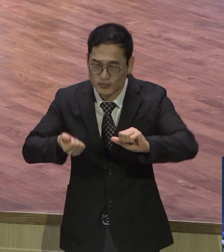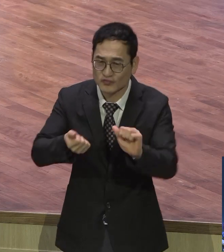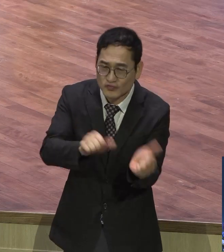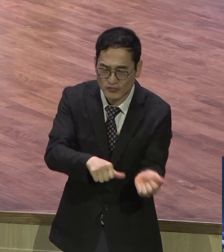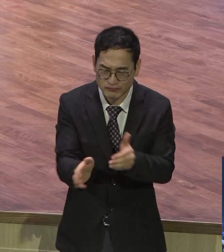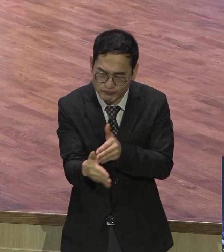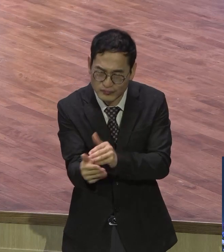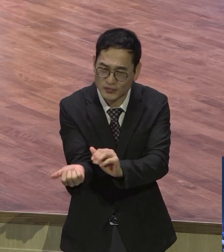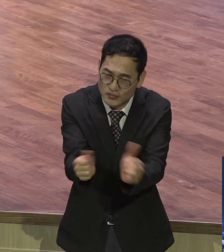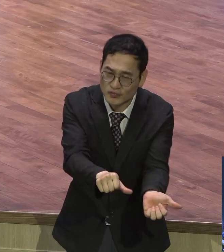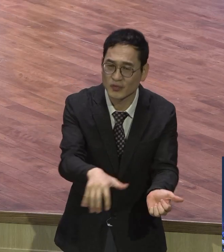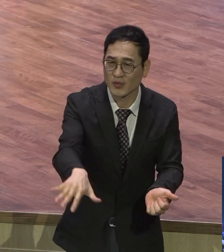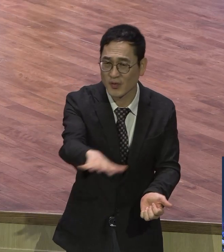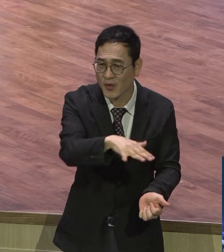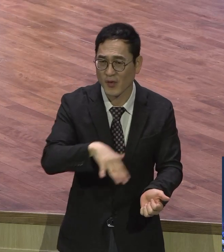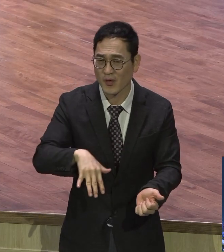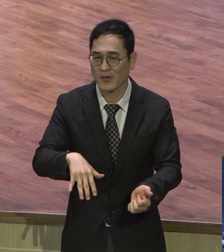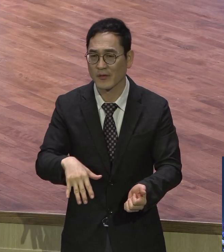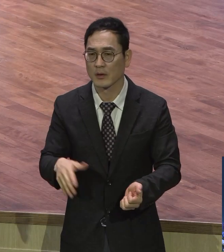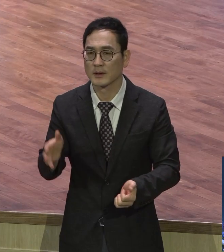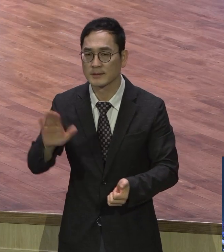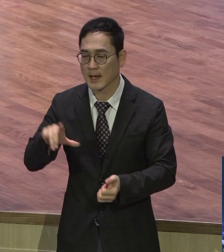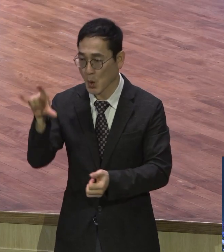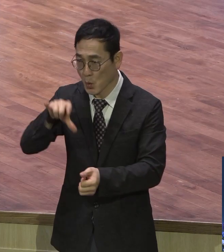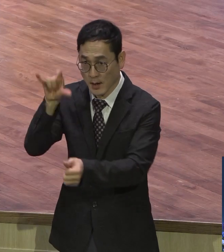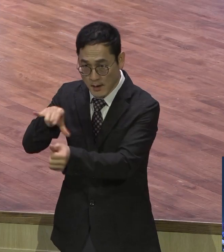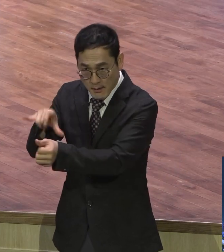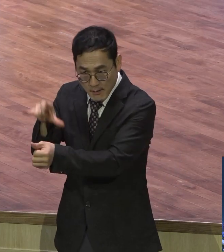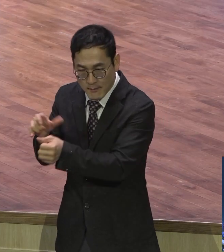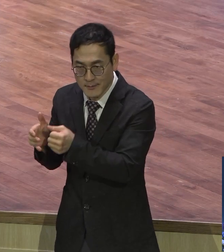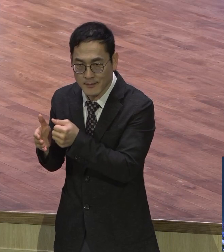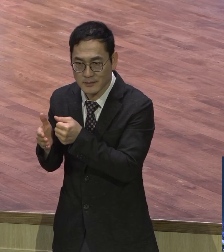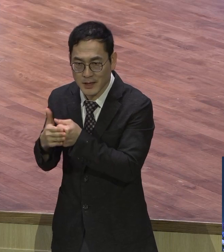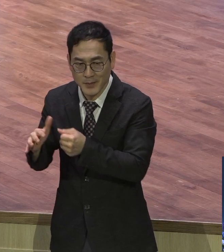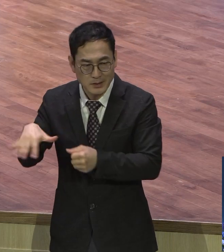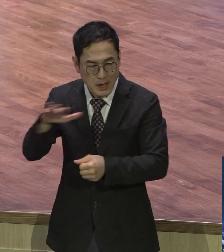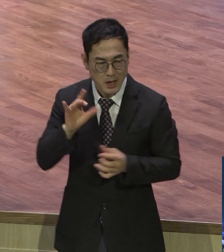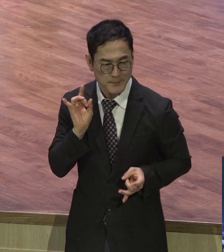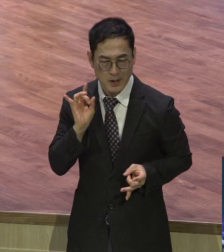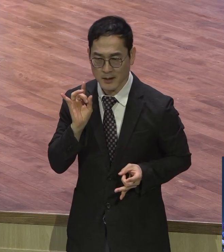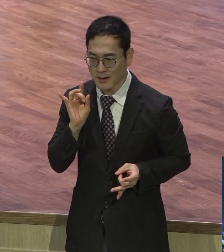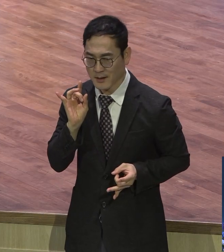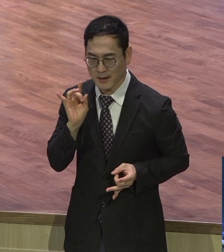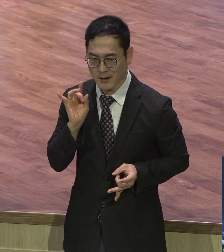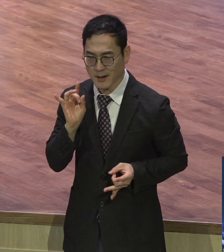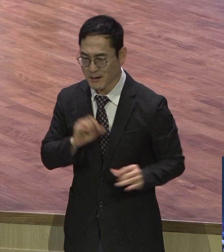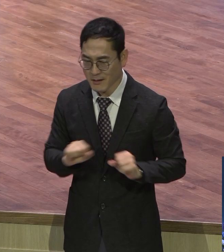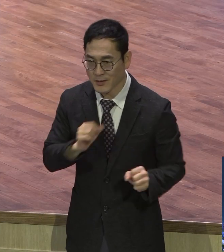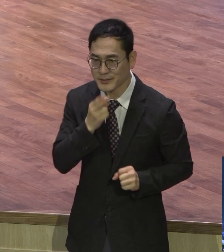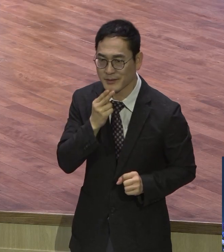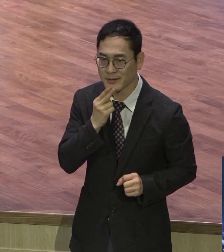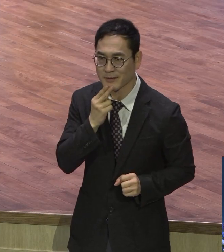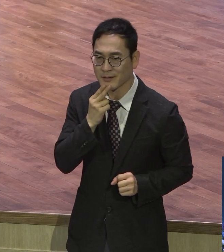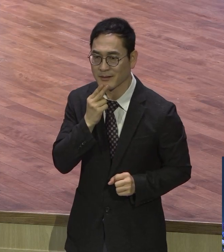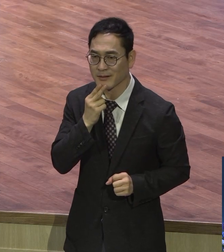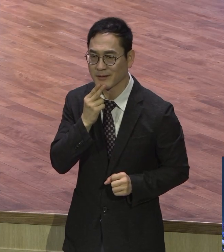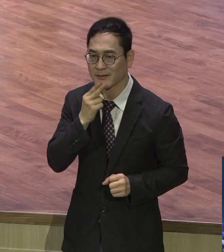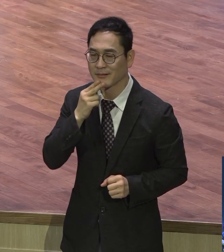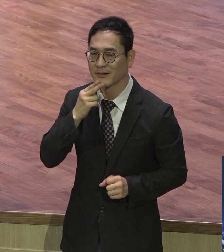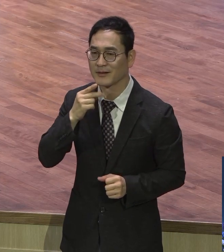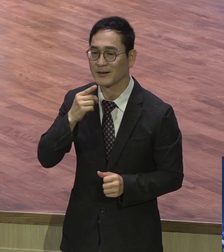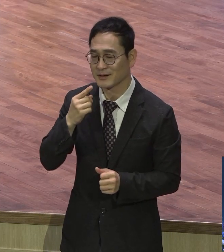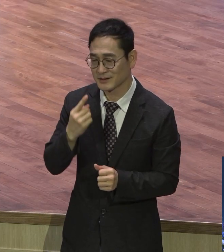코로나19로 인해서 지구를 지킬 수 있는 가장 빠르게 효과적인 방법이 뭐냐.